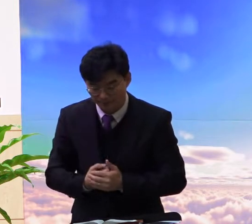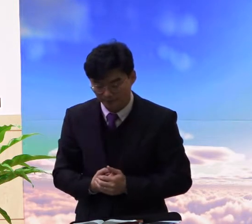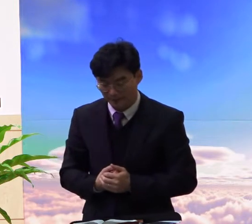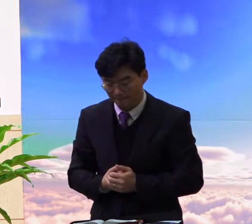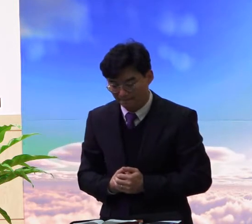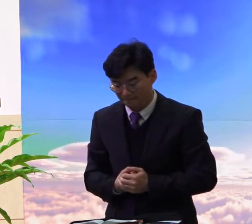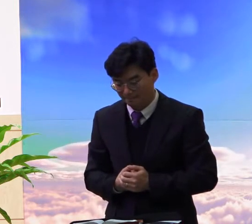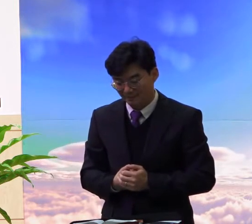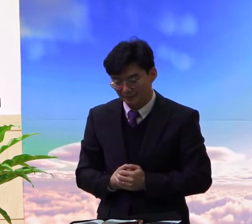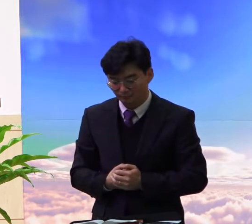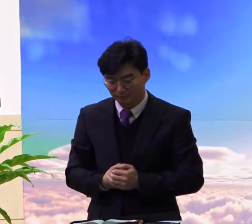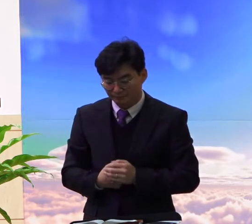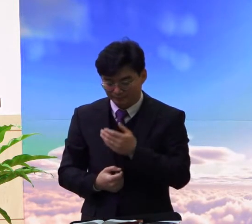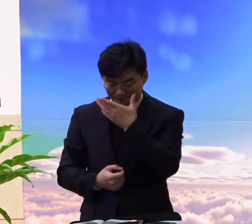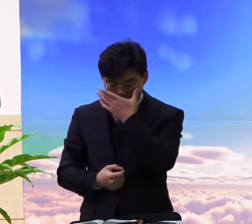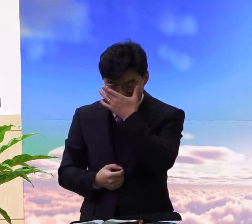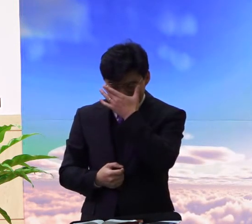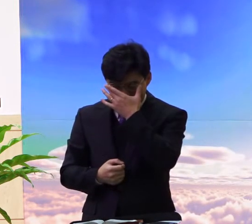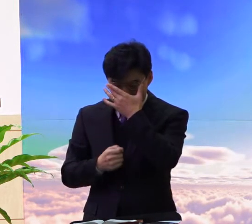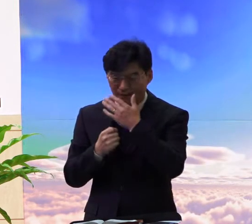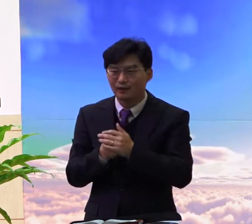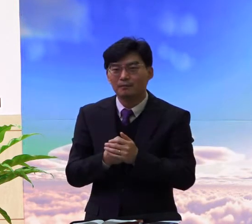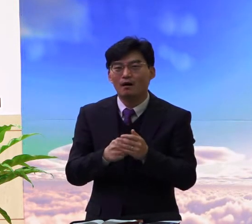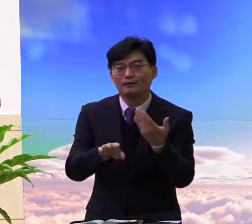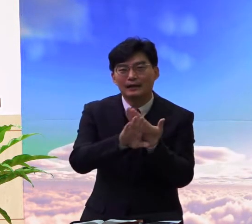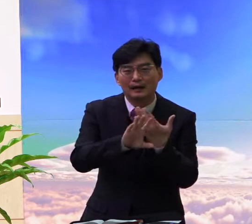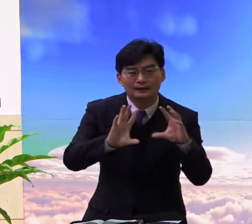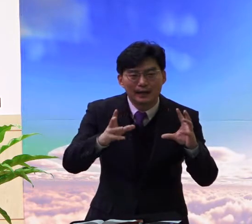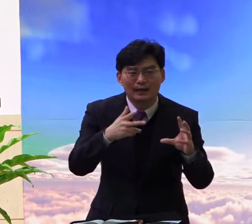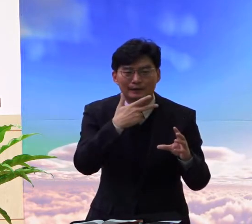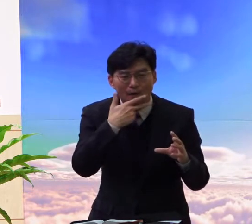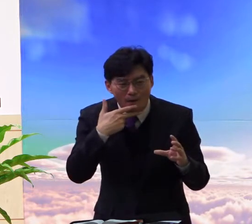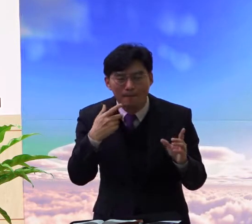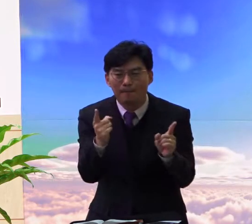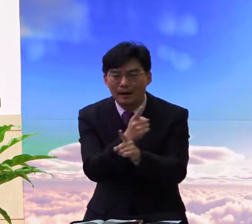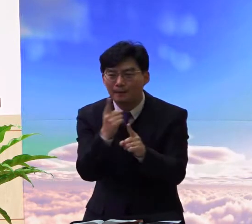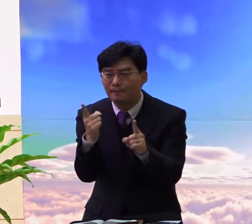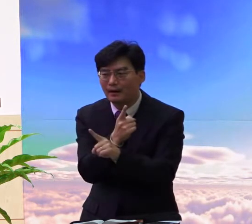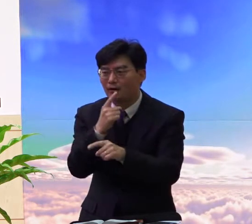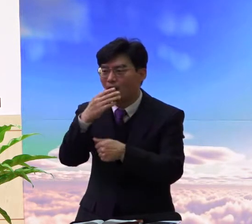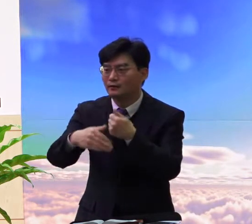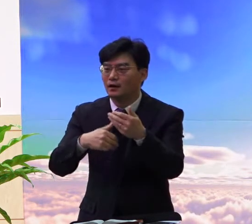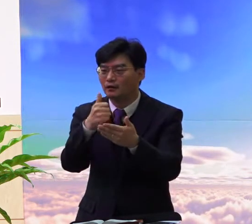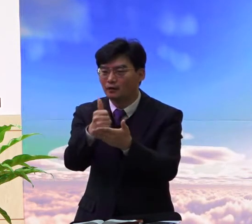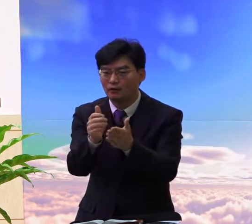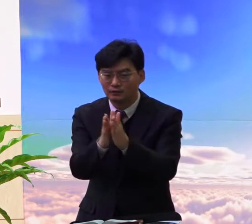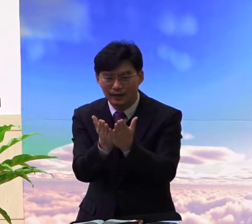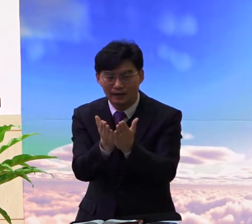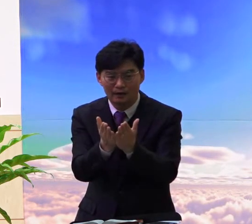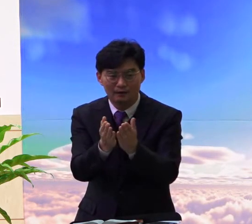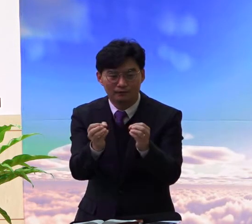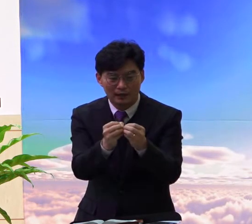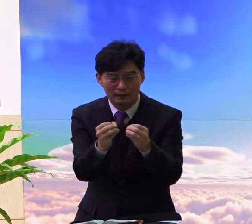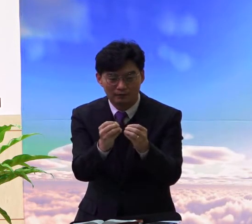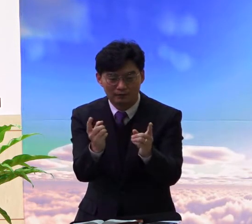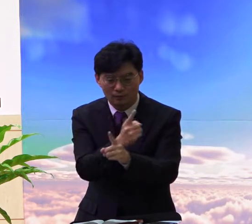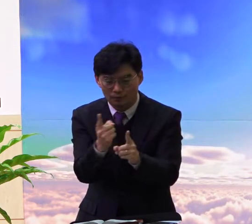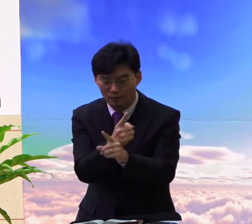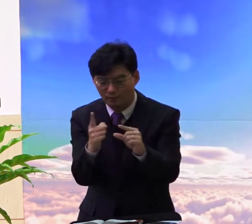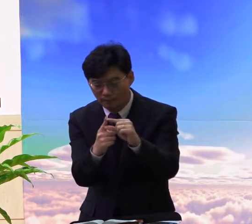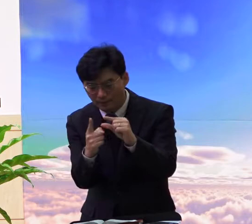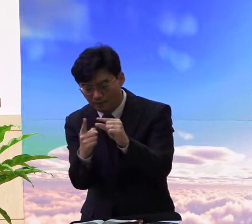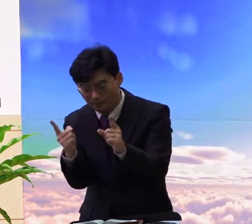이 72년 성경과 그리고 라틴어 성경 중에 벌게이트 역에 보면 이 시편 143편에